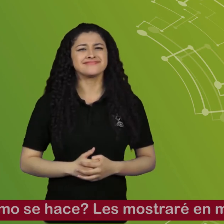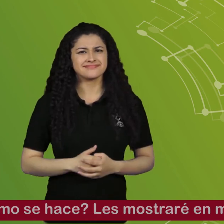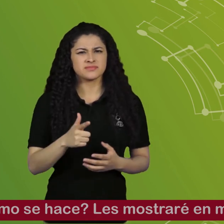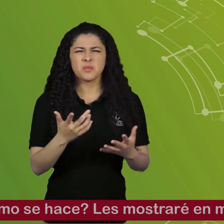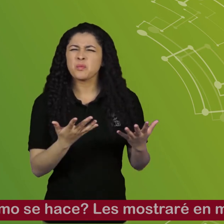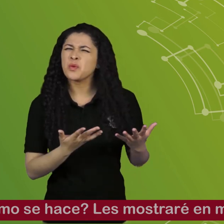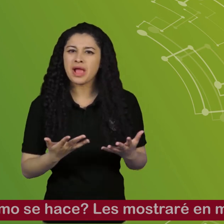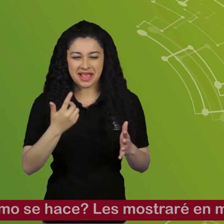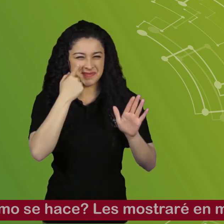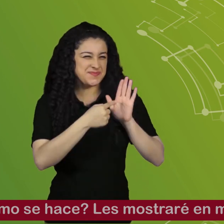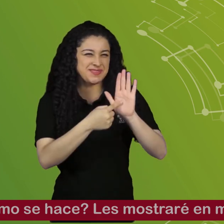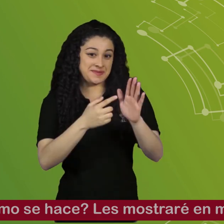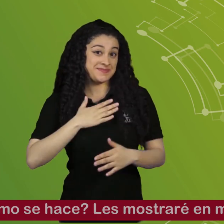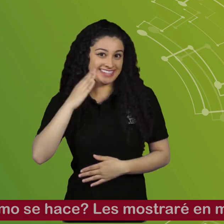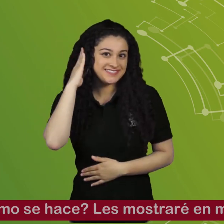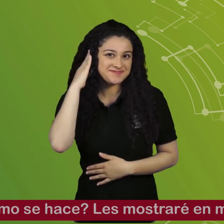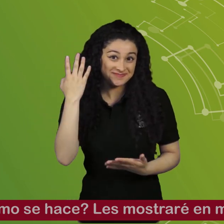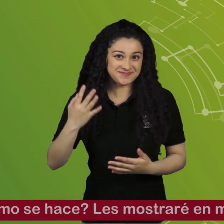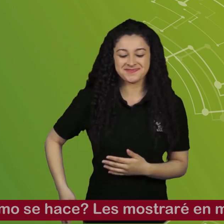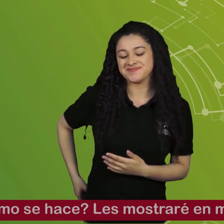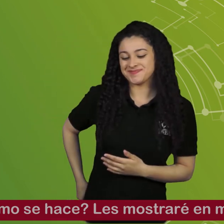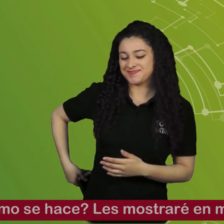¿Quieren saber cómo se hace? Les mostraré en mi celular.